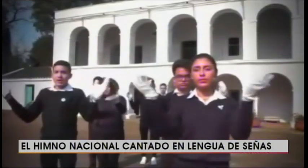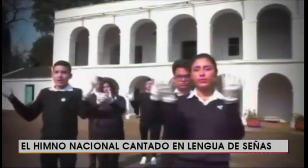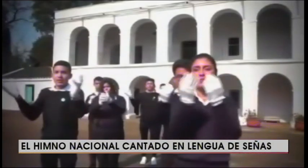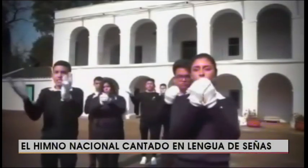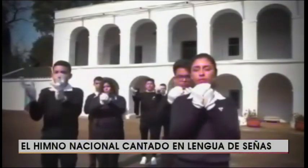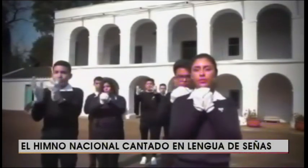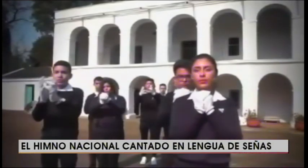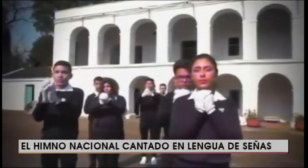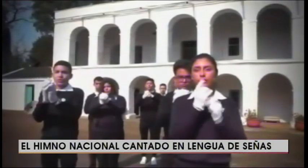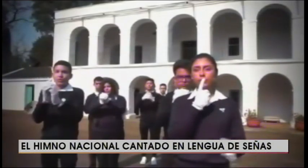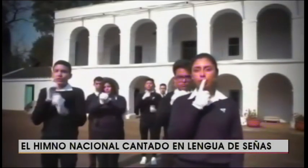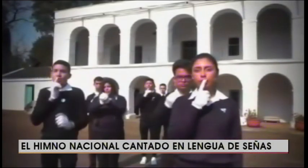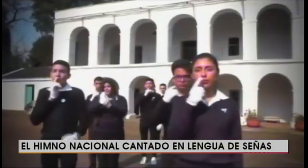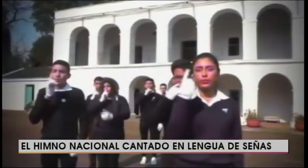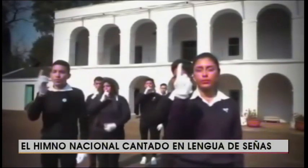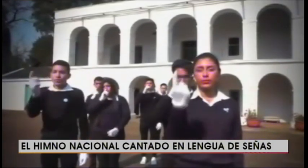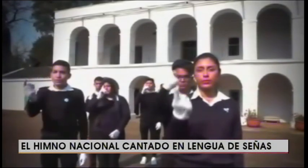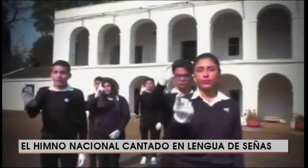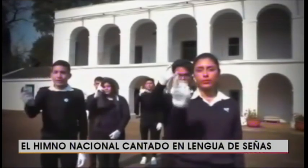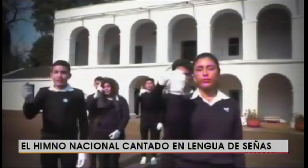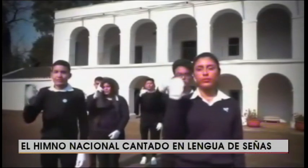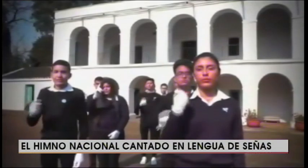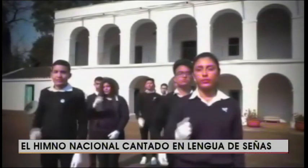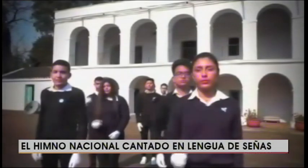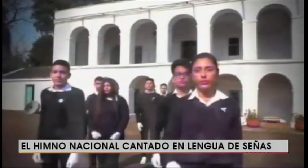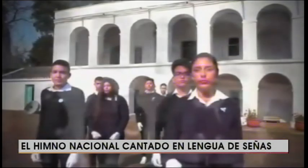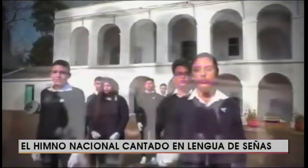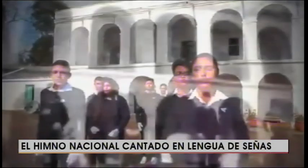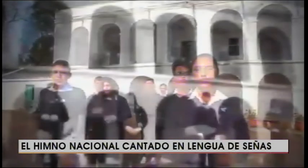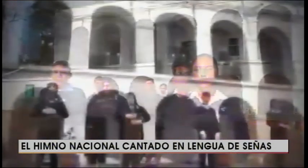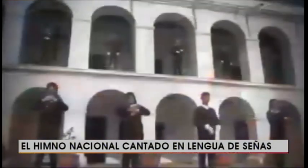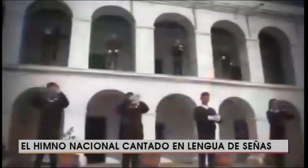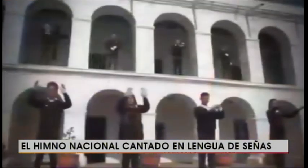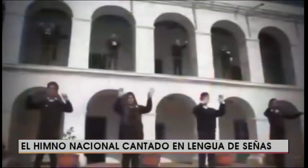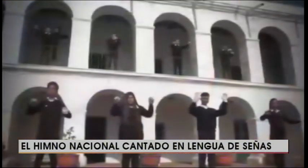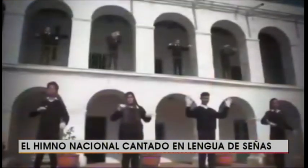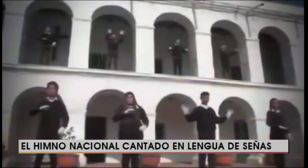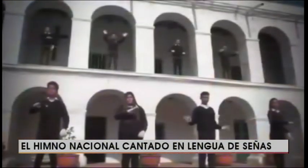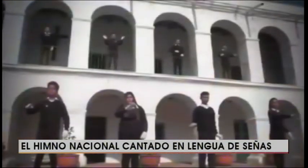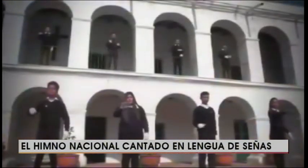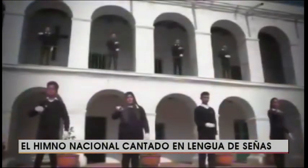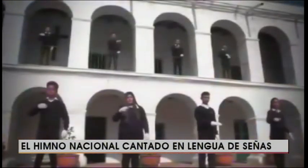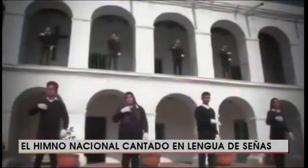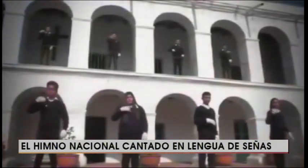del mundo responden Al gran pueblo